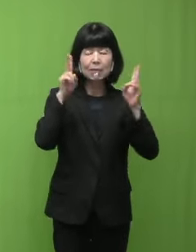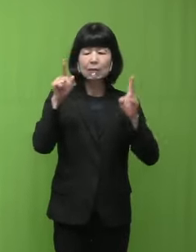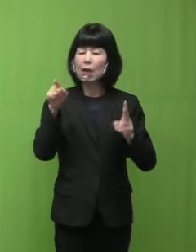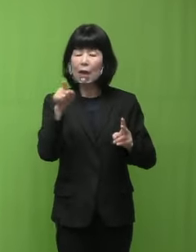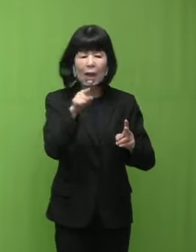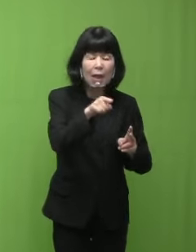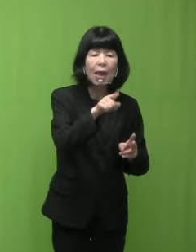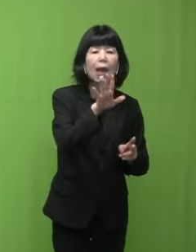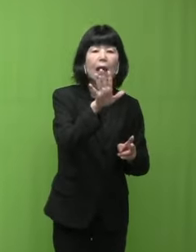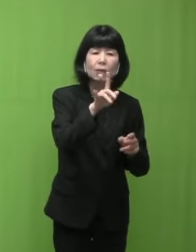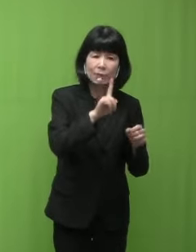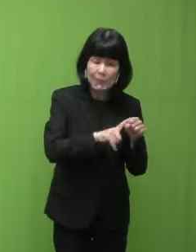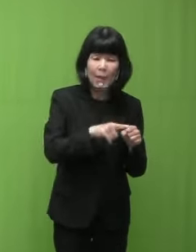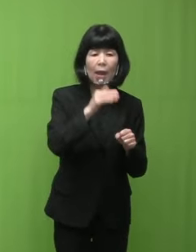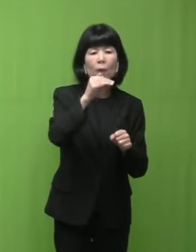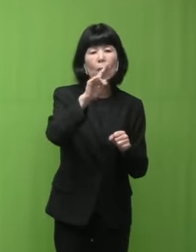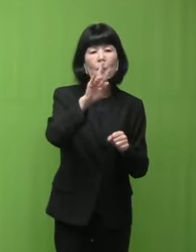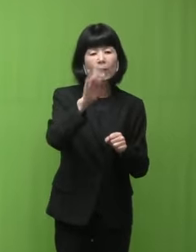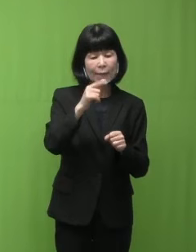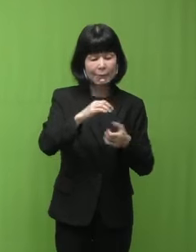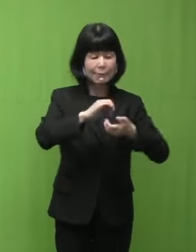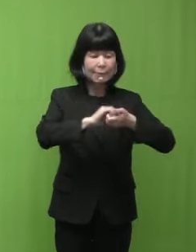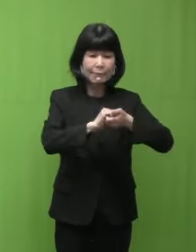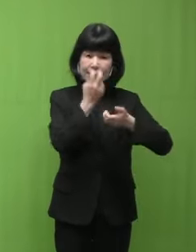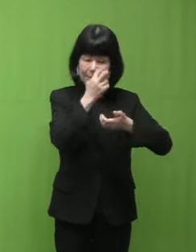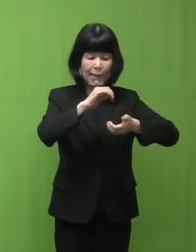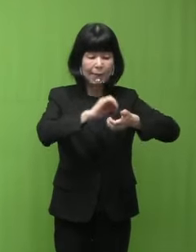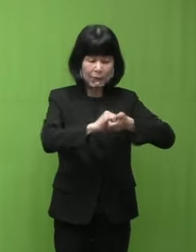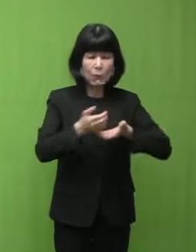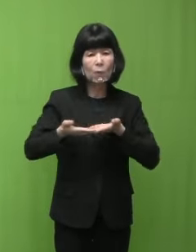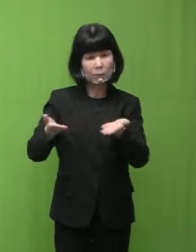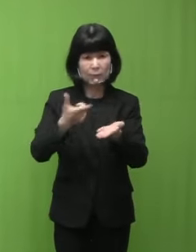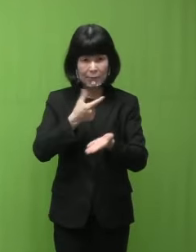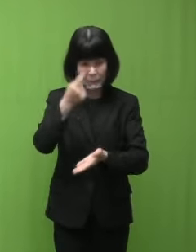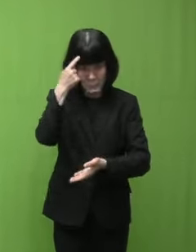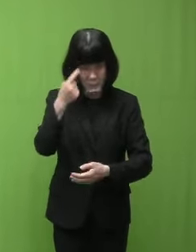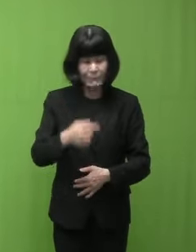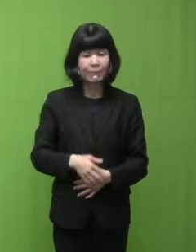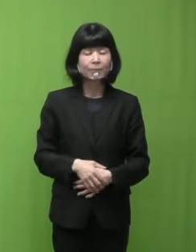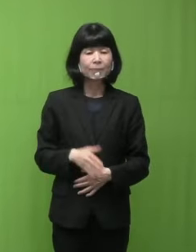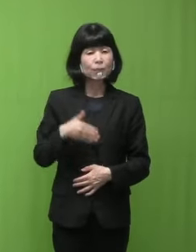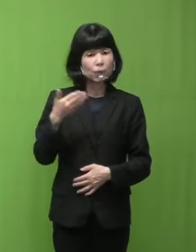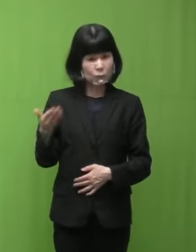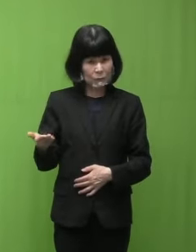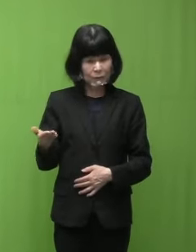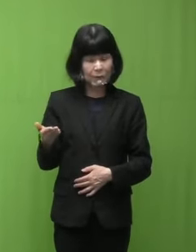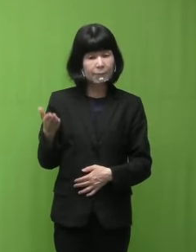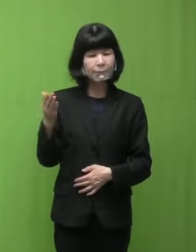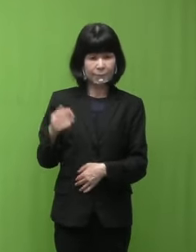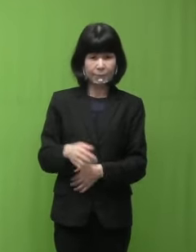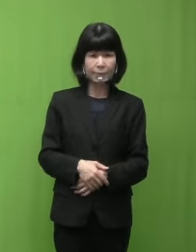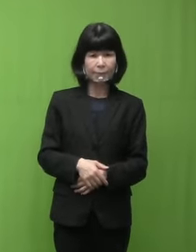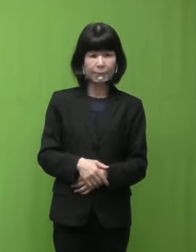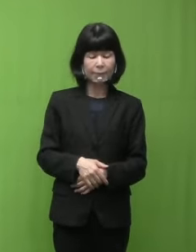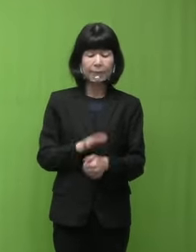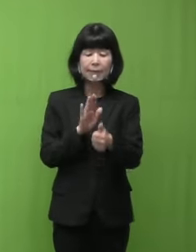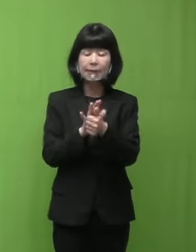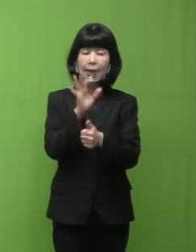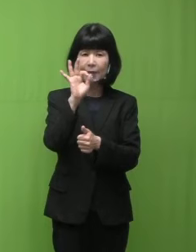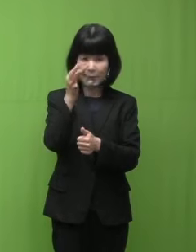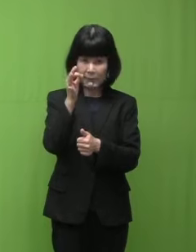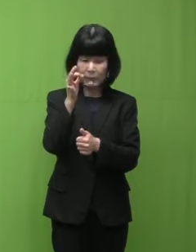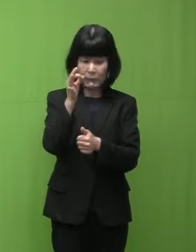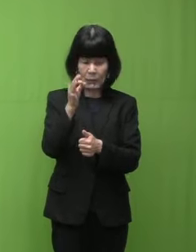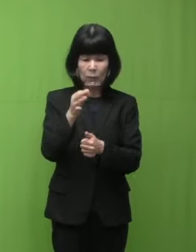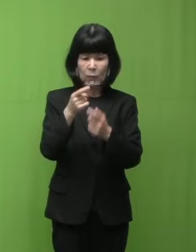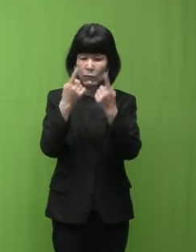ますので抗原定性検査キットを配備したいと思いますぜひお願いしますここにありますような支援金をですね